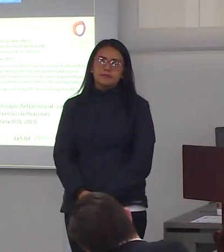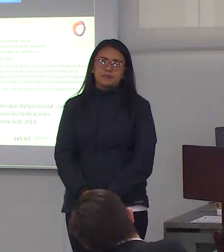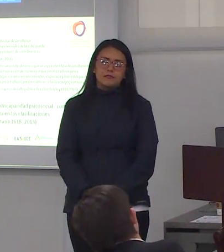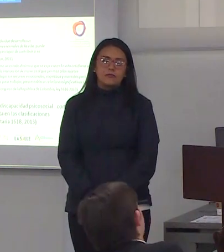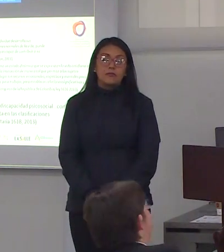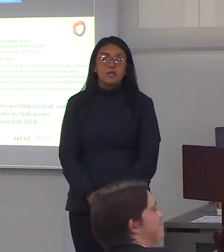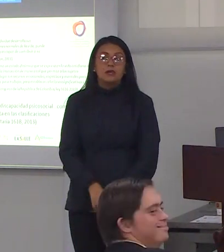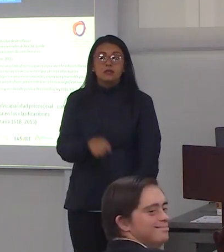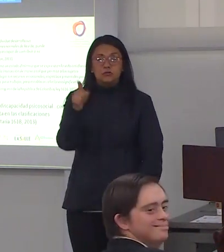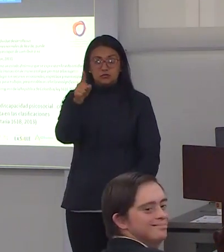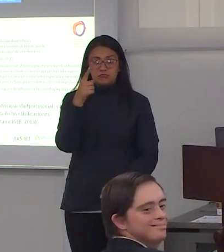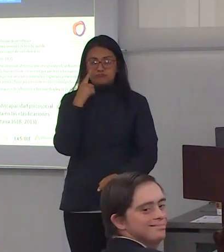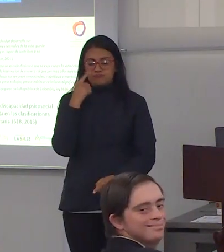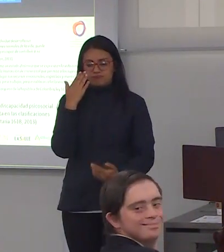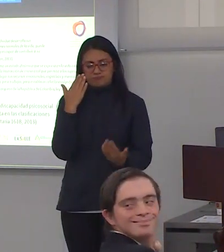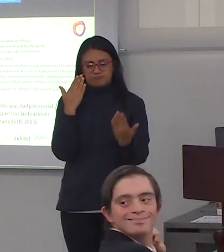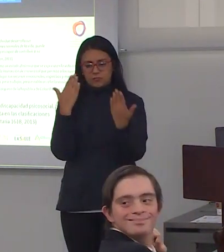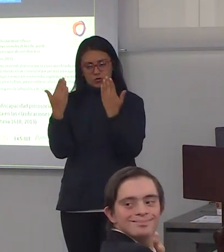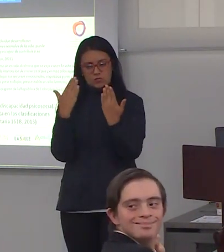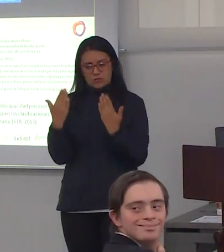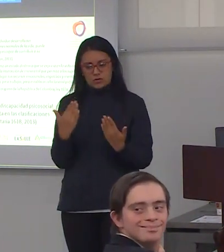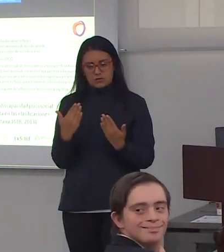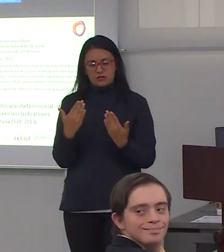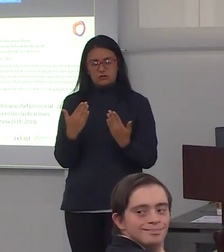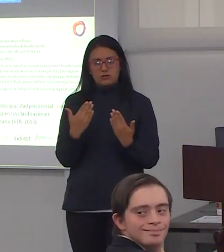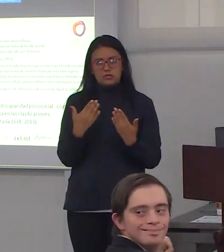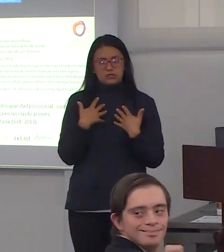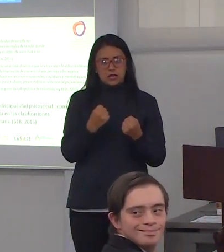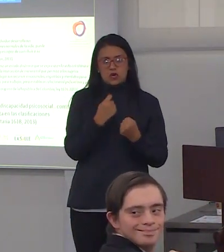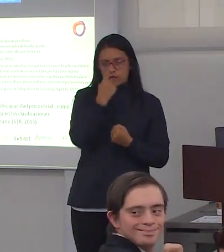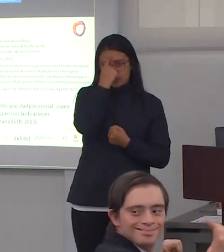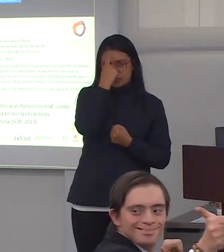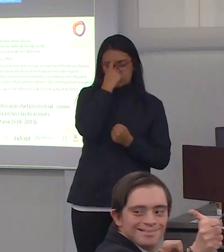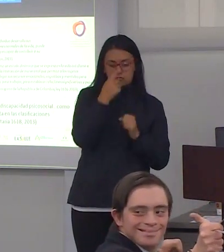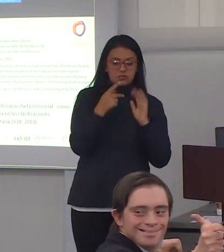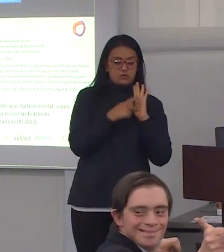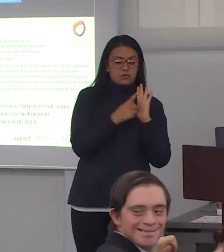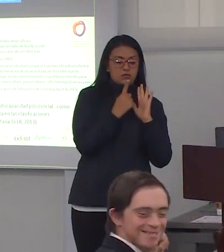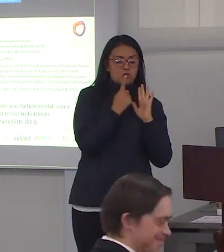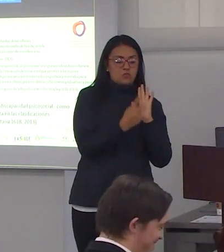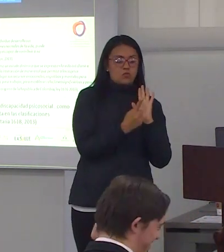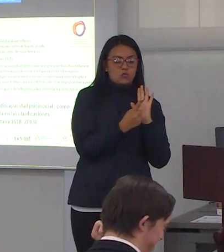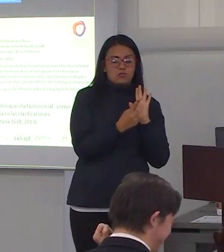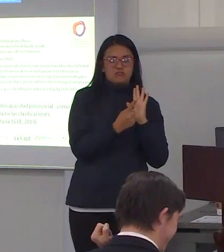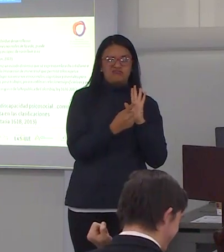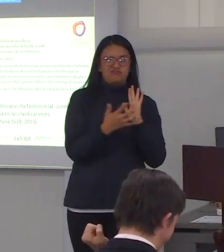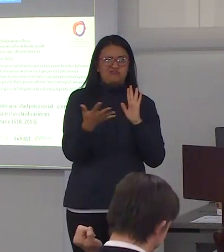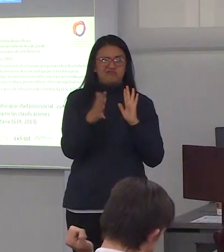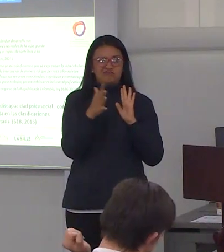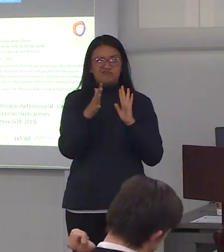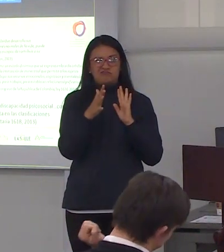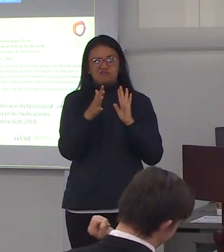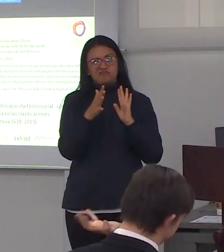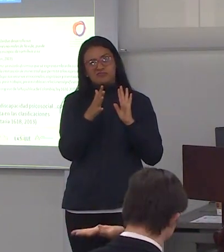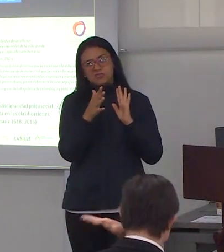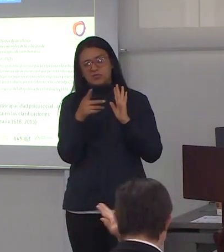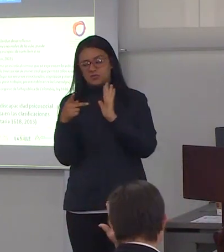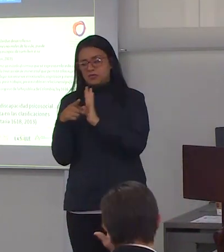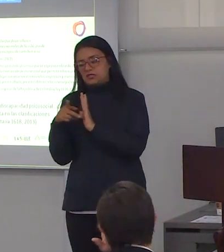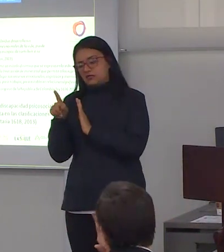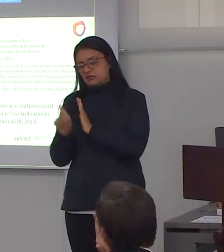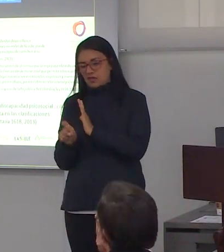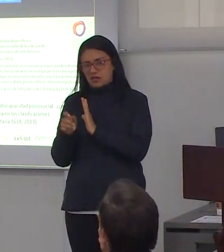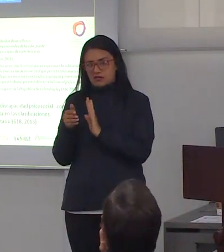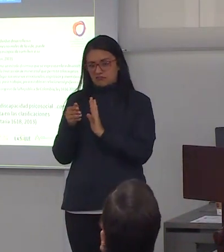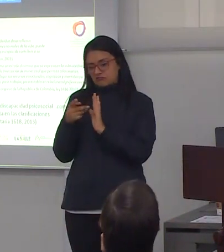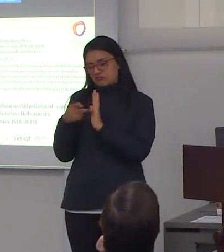si ustedes comparan salud mental de OMS del 2001 hablemos que convenciones 2006 o